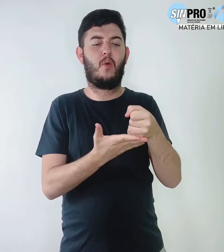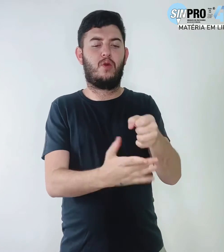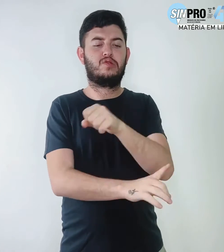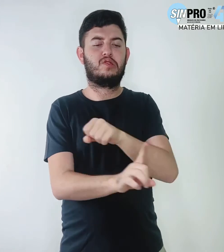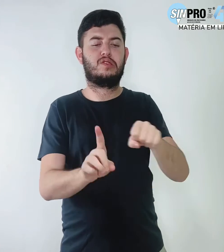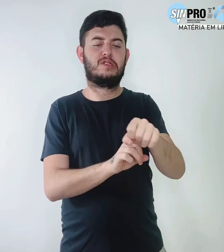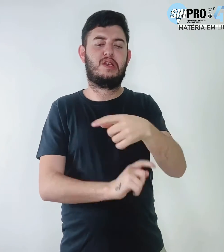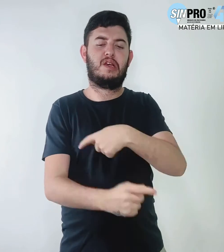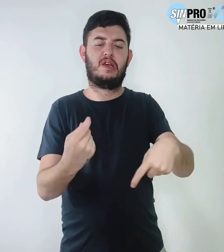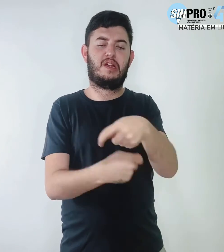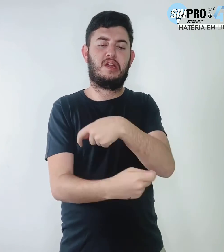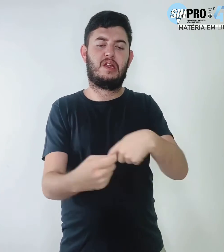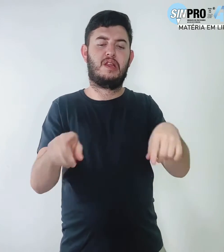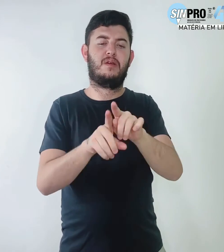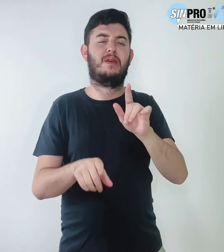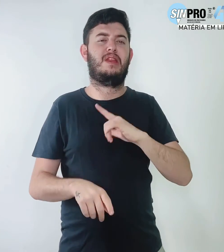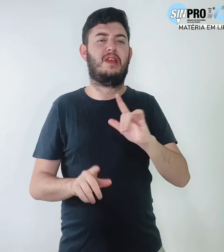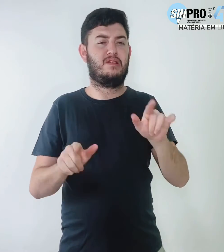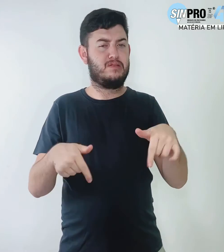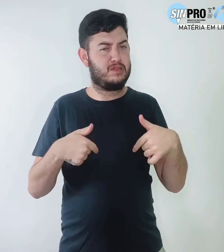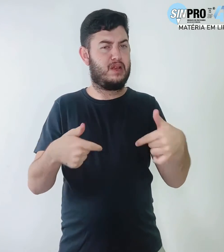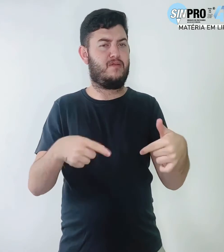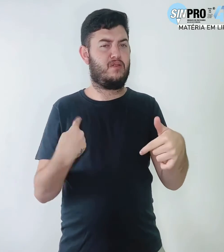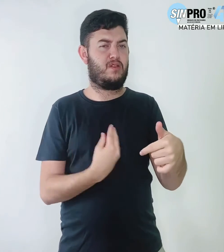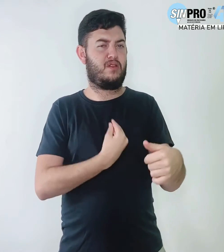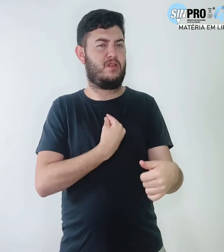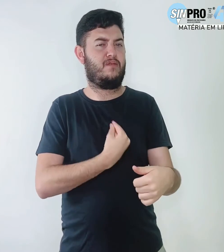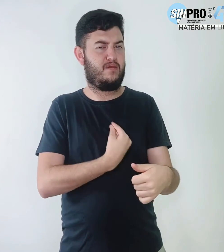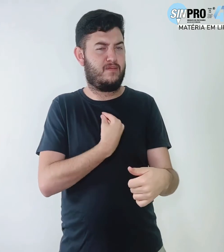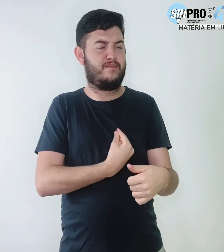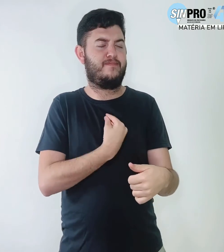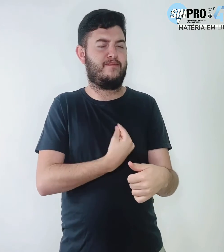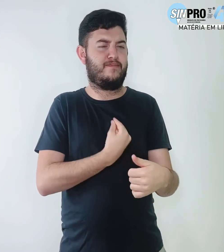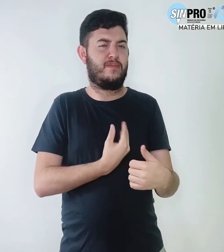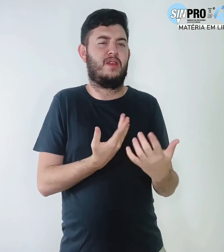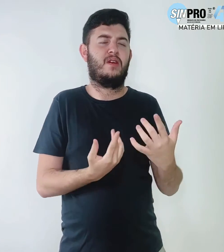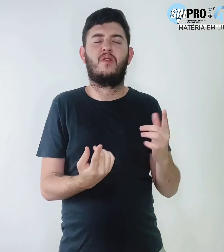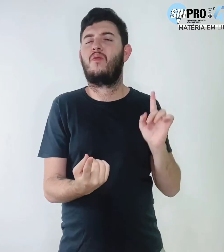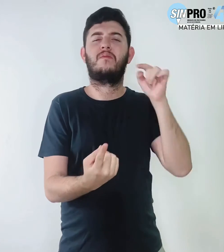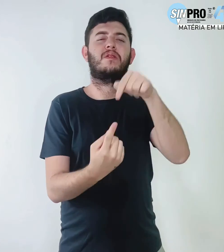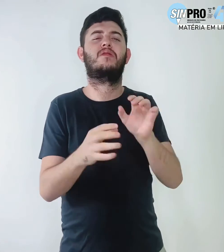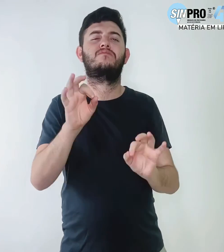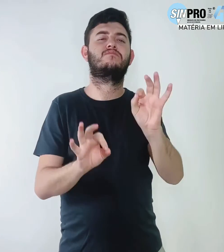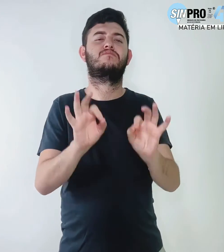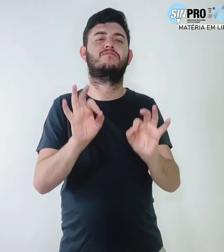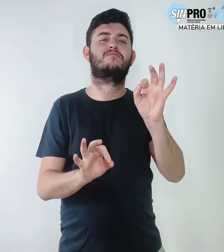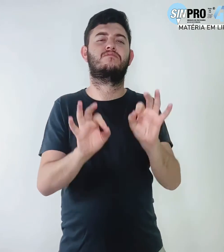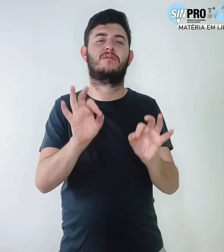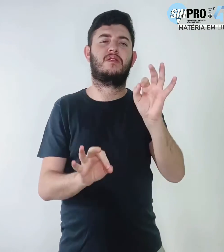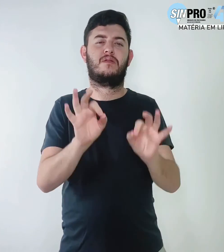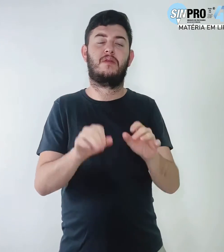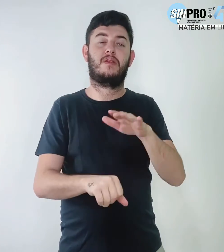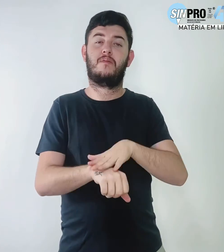econômico. Temos aí os nossos próprios desafios para nos organizarmos para esta segunda